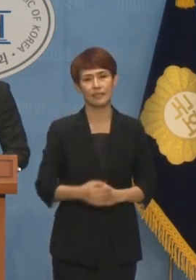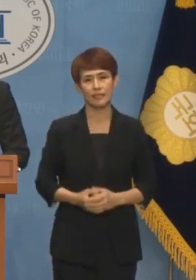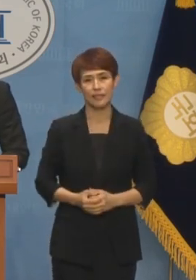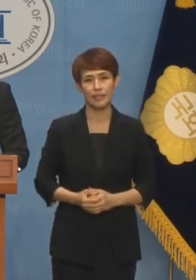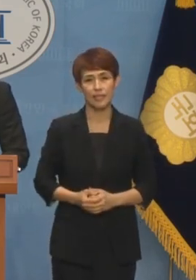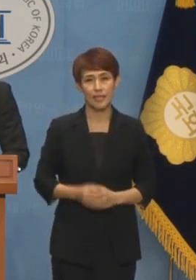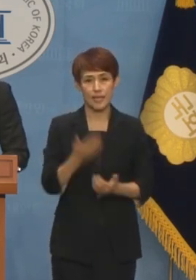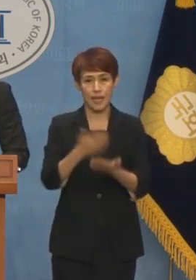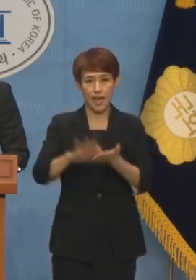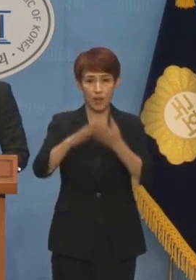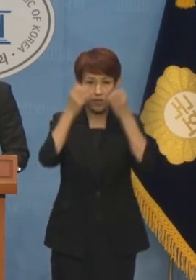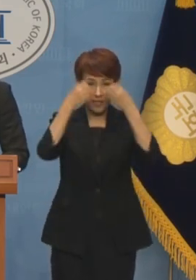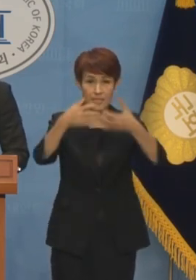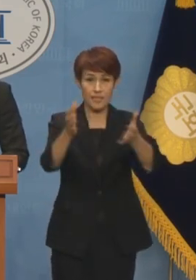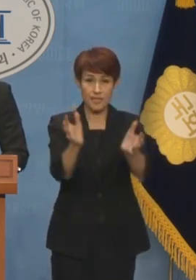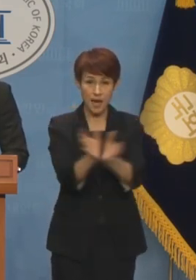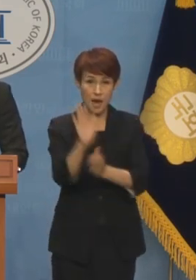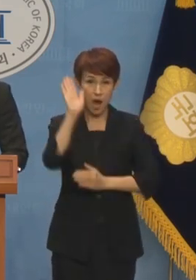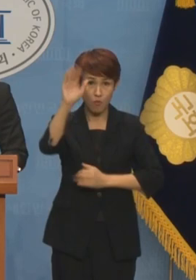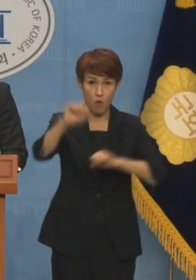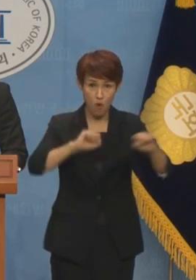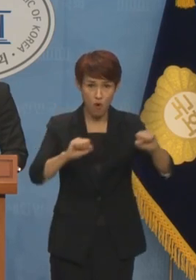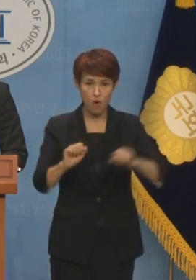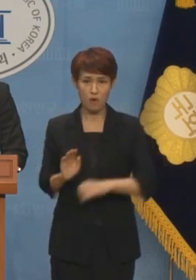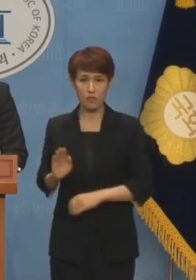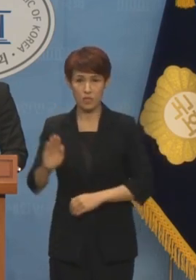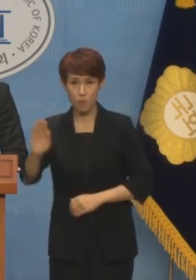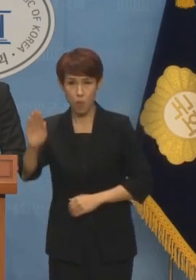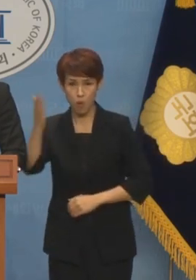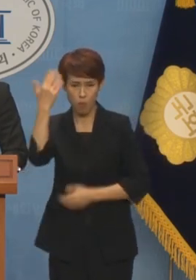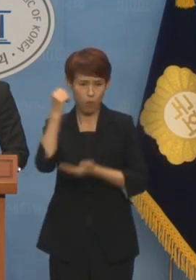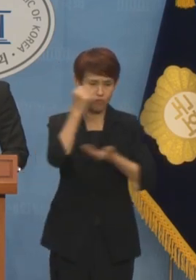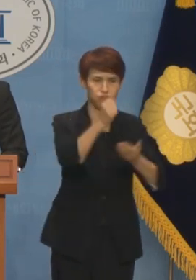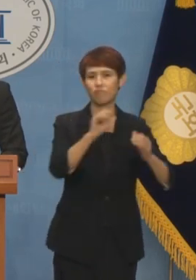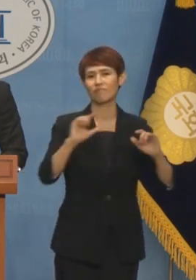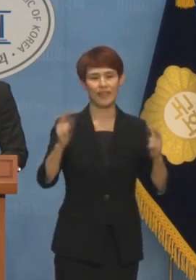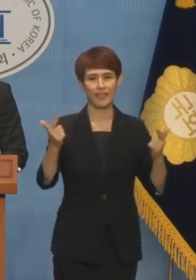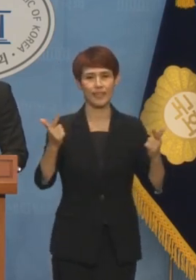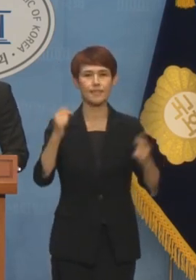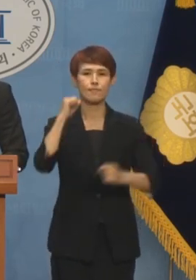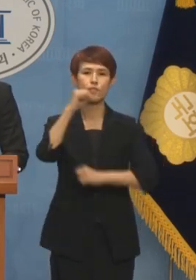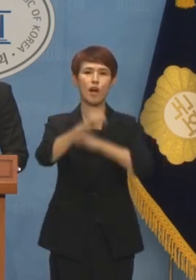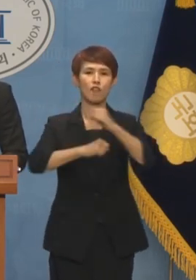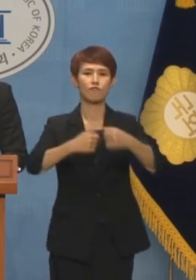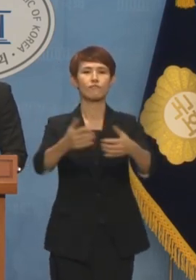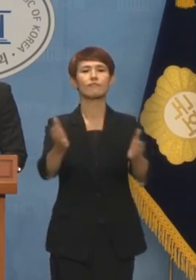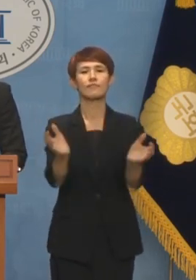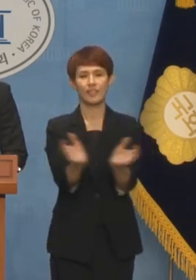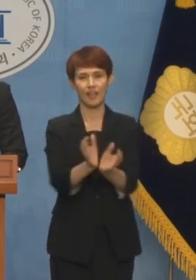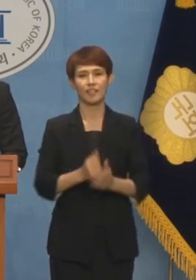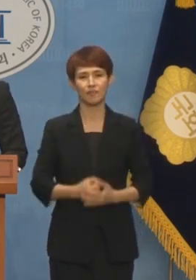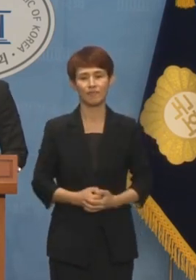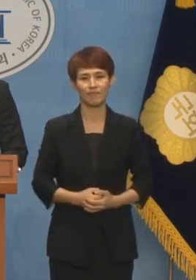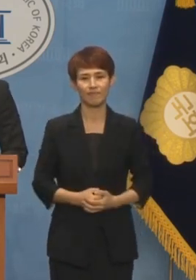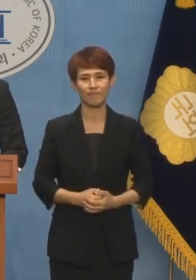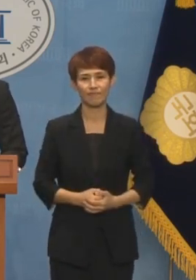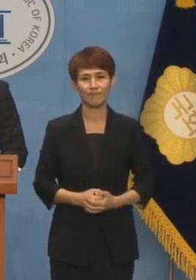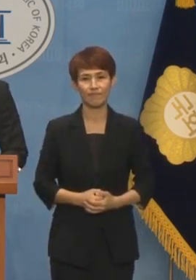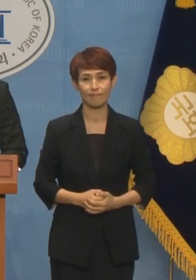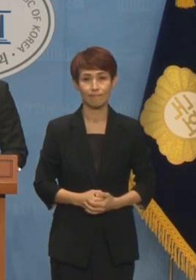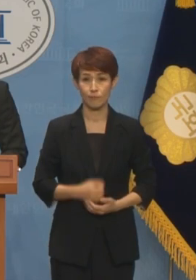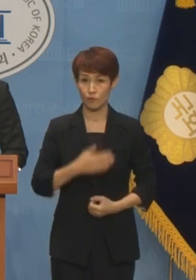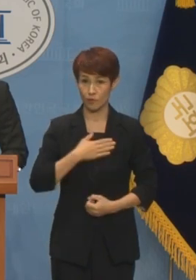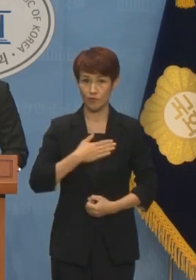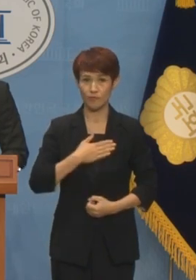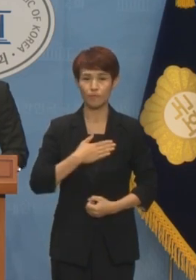저는 개혁신당이 나아가야 할 길은 진보도 보수도 아닌 바로 자유의 정당이라고 생각합니다.